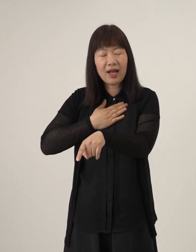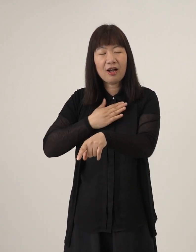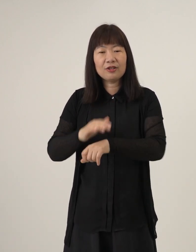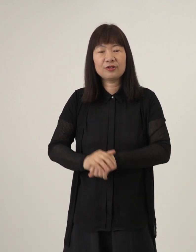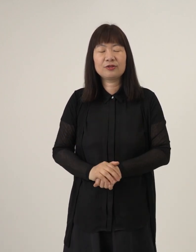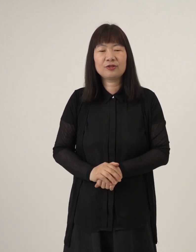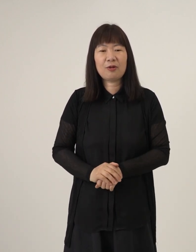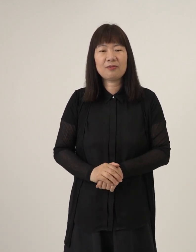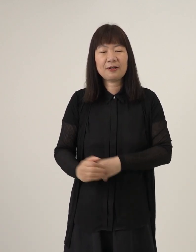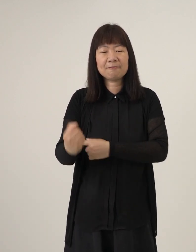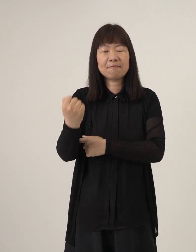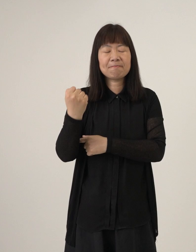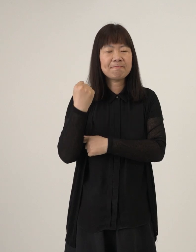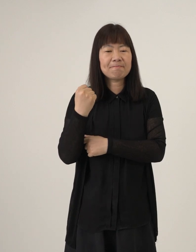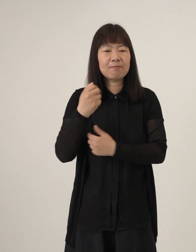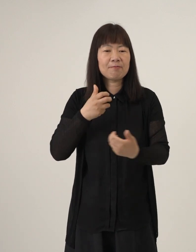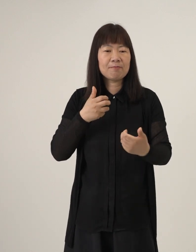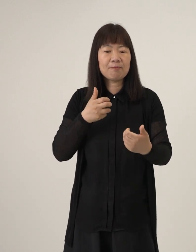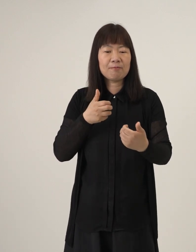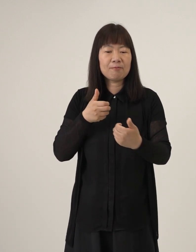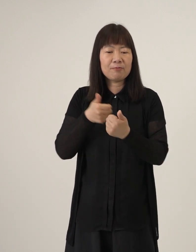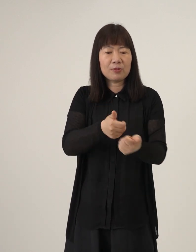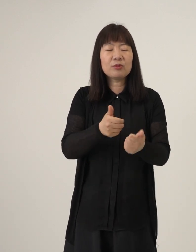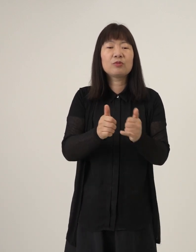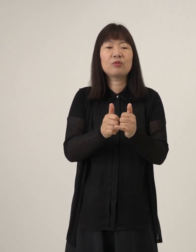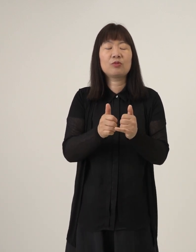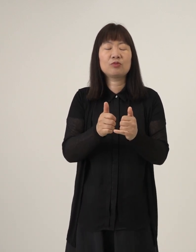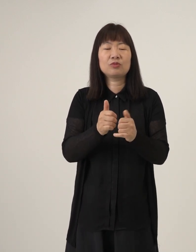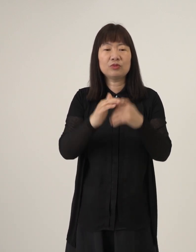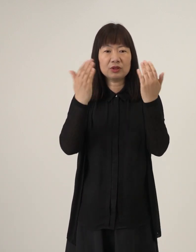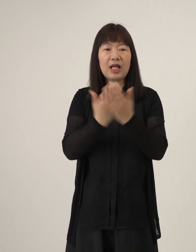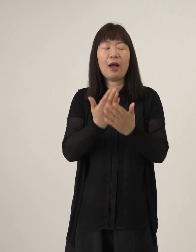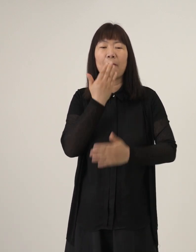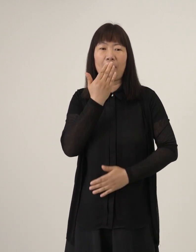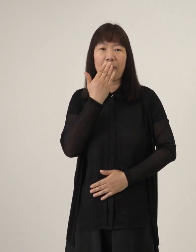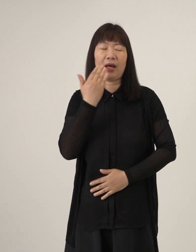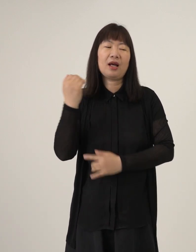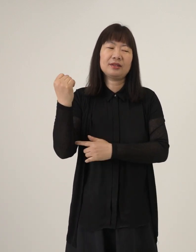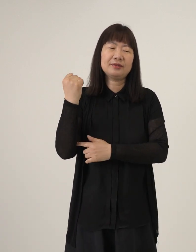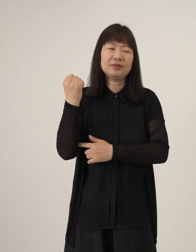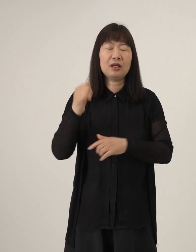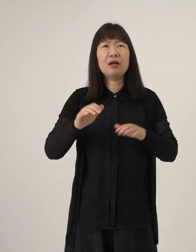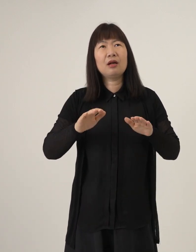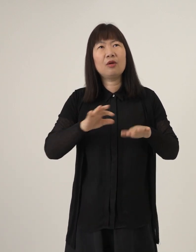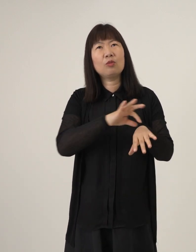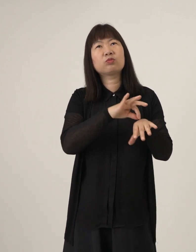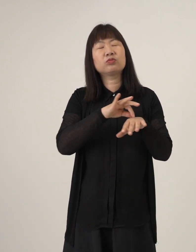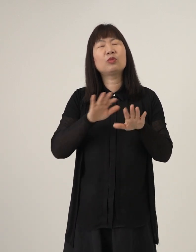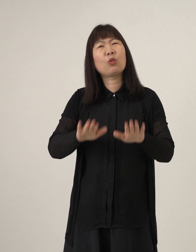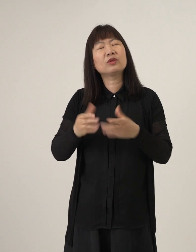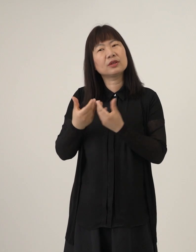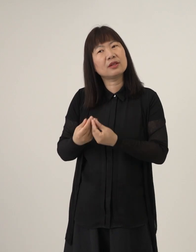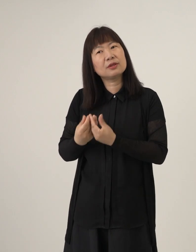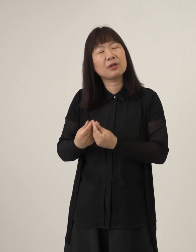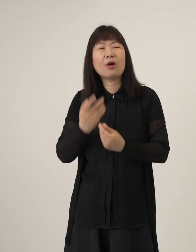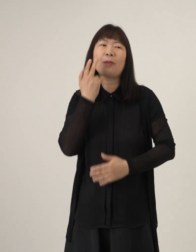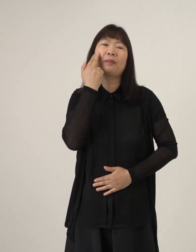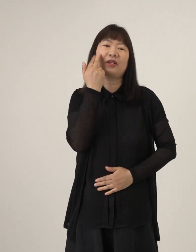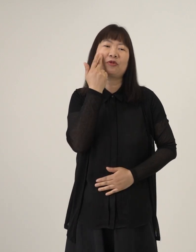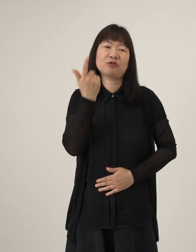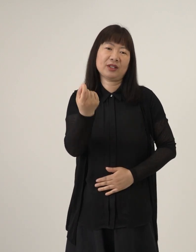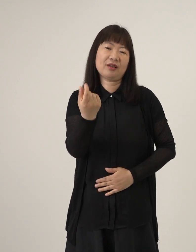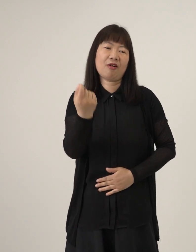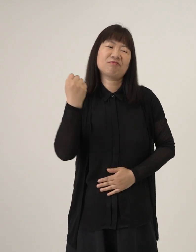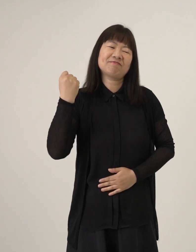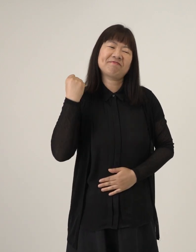천하무적의 국가였죠. 오늘날 뭐 이렇게 미국 같은 경우라고 생각하면 좋아요. 그러다가